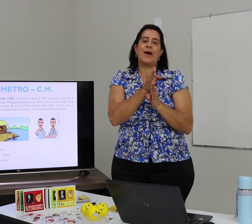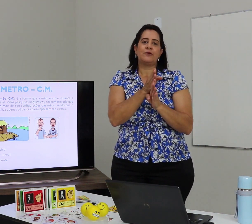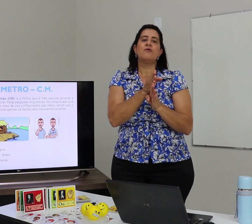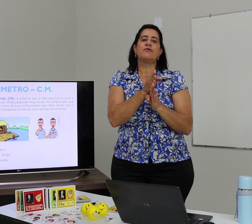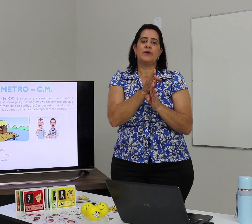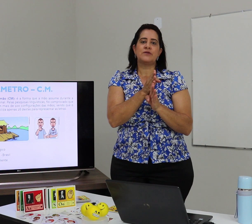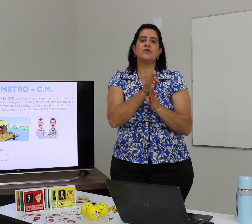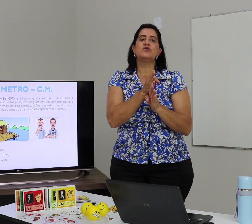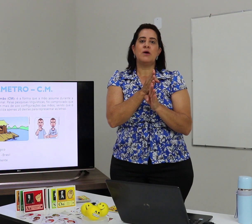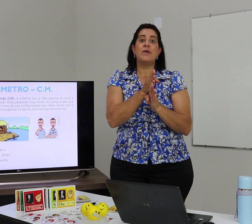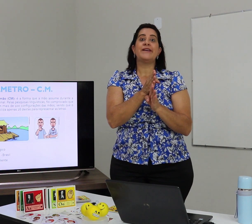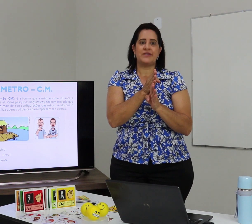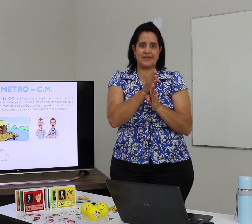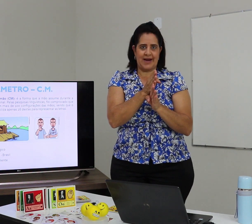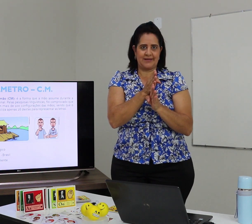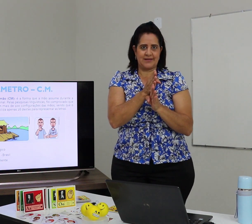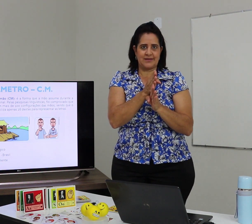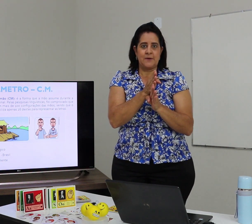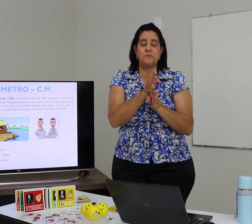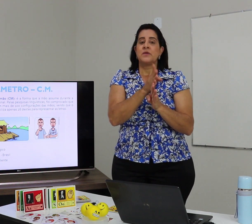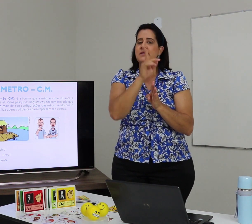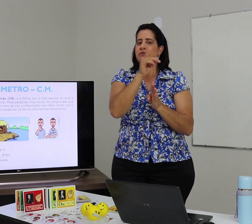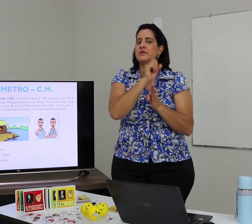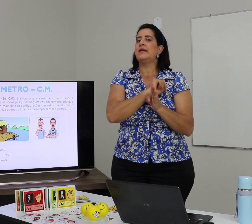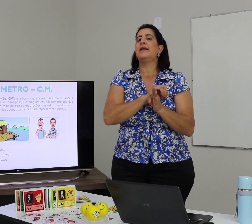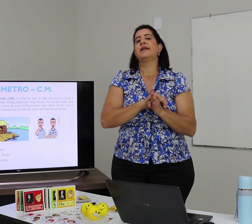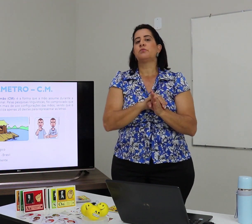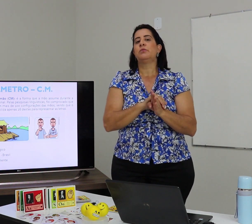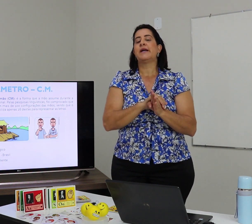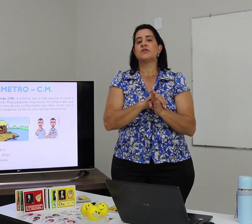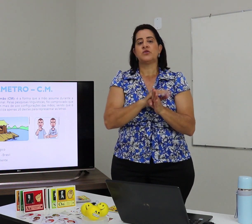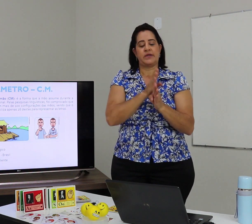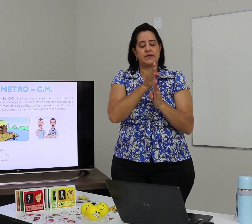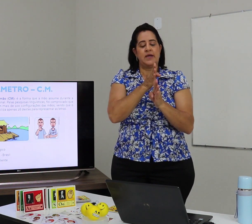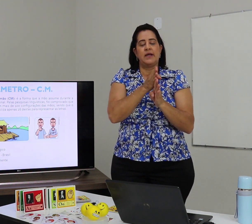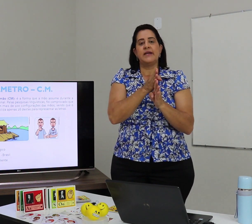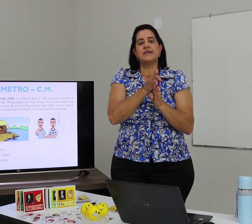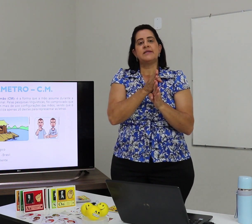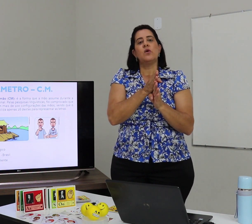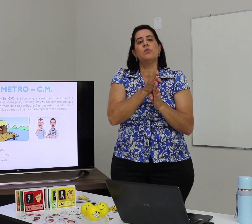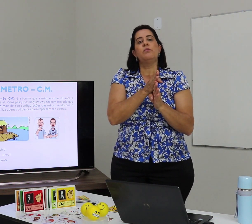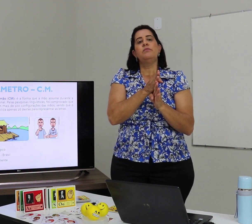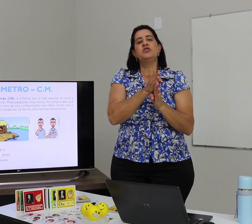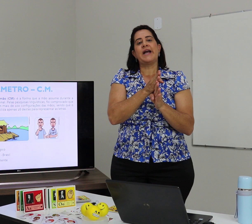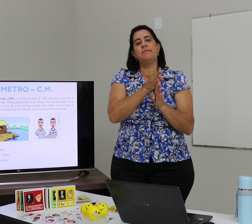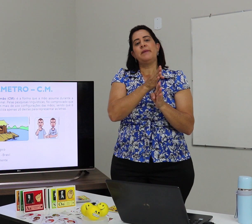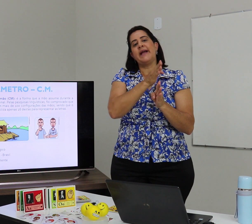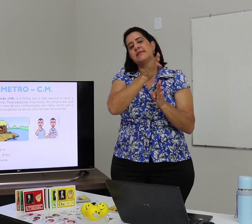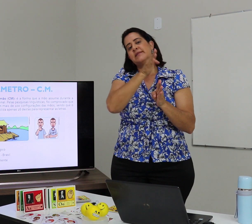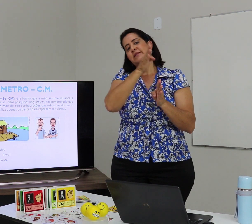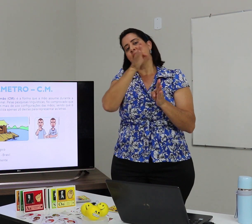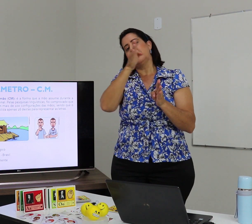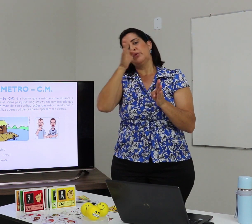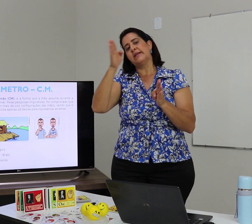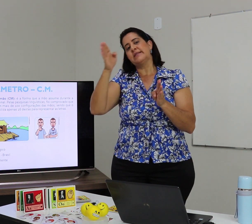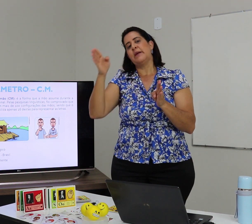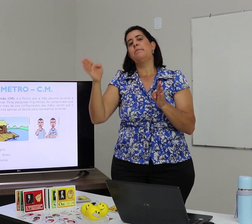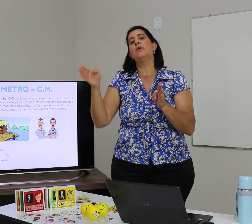64 configurações de mão registradas. Se você ler as publicações que estão já impressas e distribuídas depois